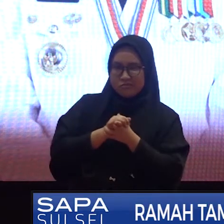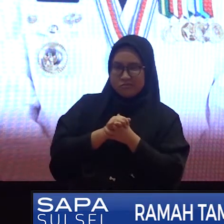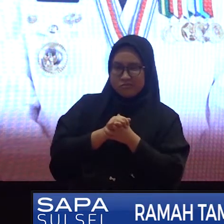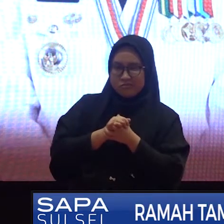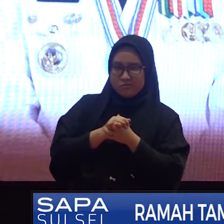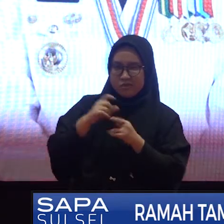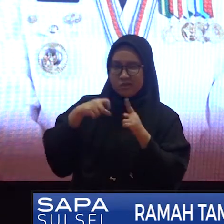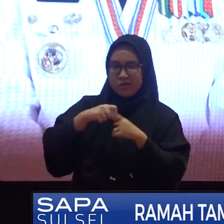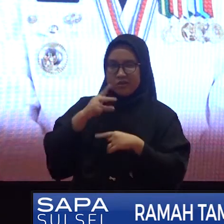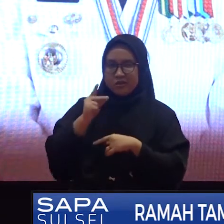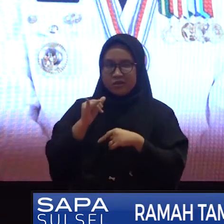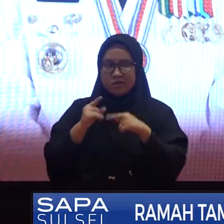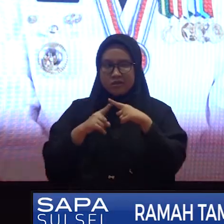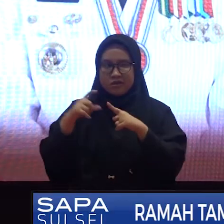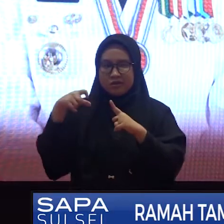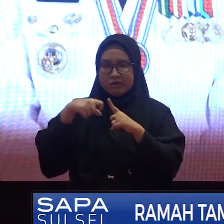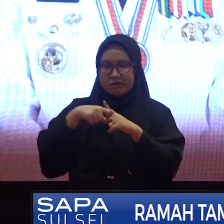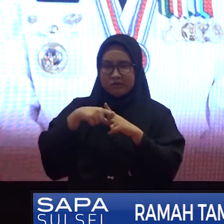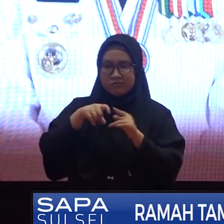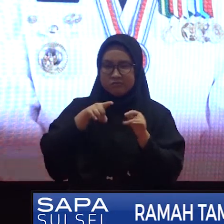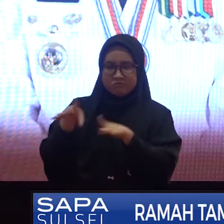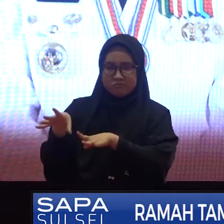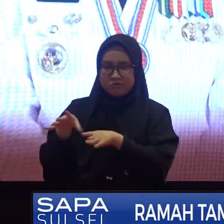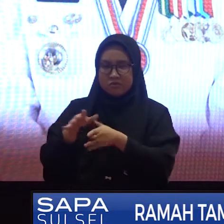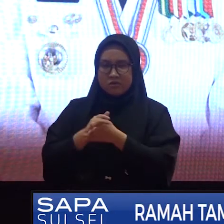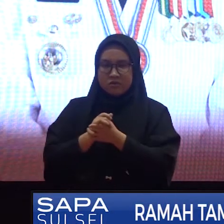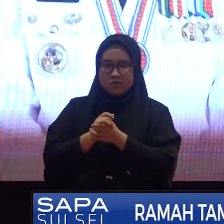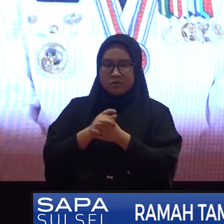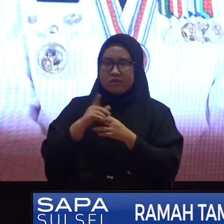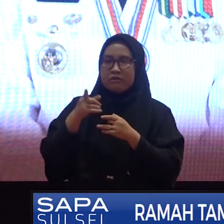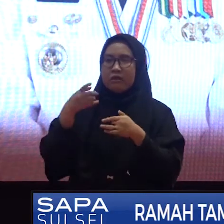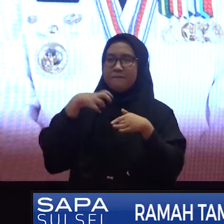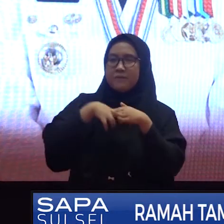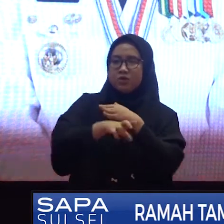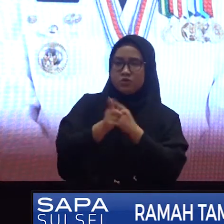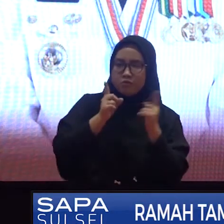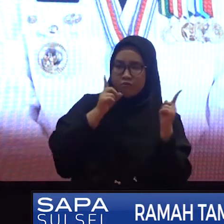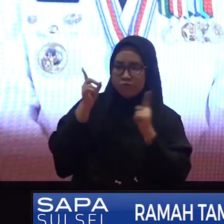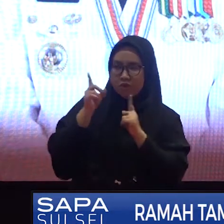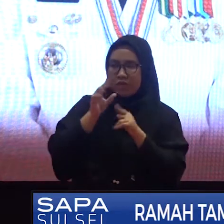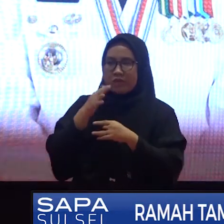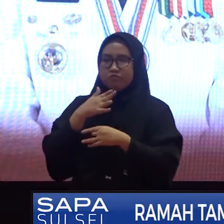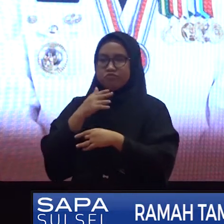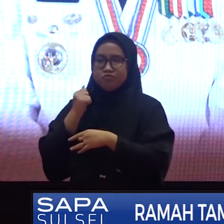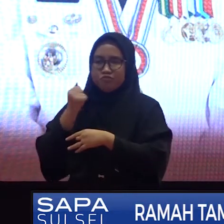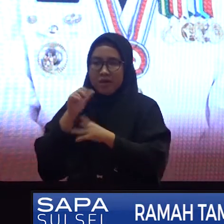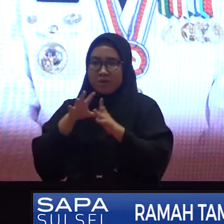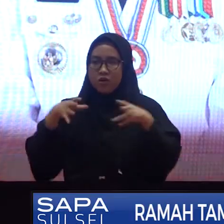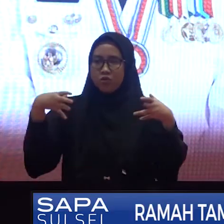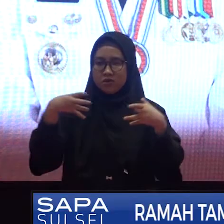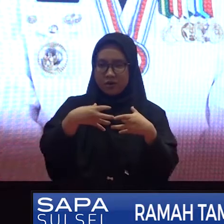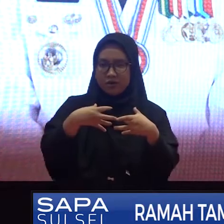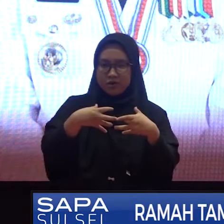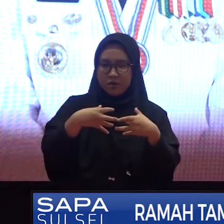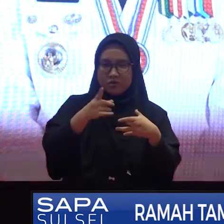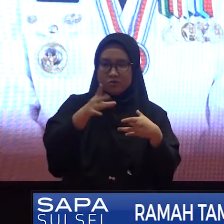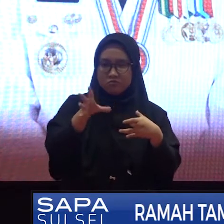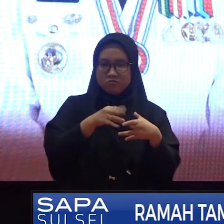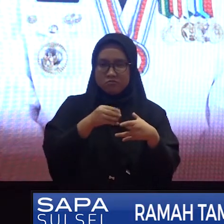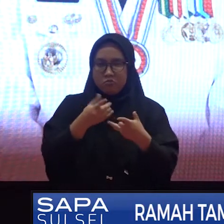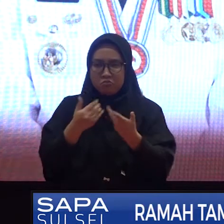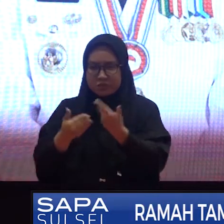orang ternyata Sa saya lihat kalau saya tidak masuk politik Saya tidak mengambil kekuasaan maka saya hanya bisa membantu satu dua